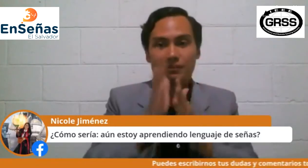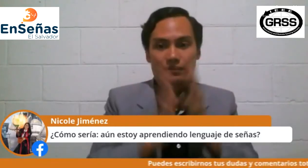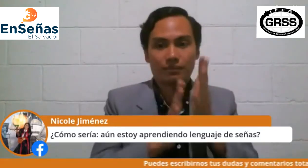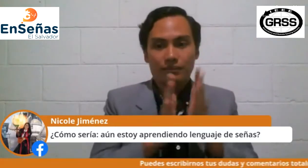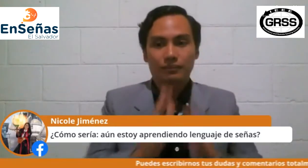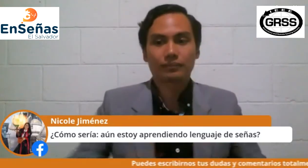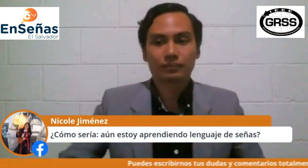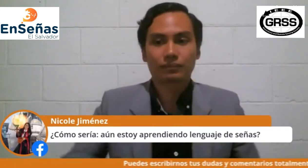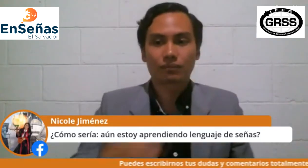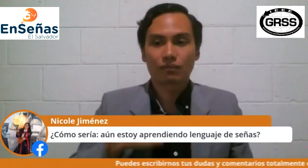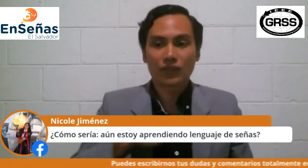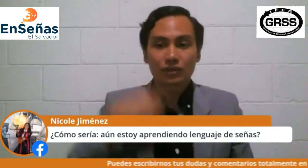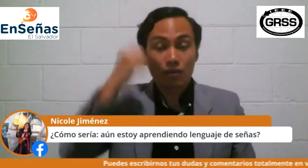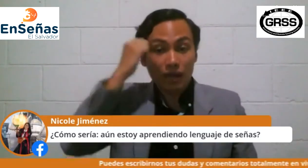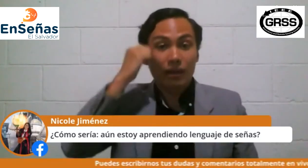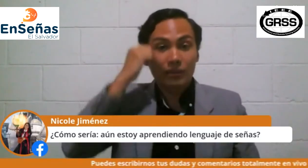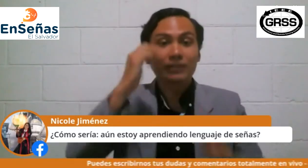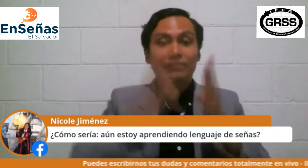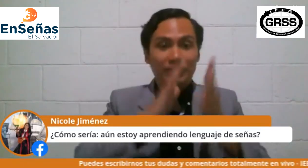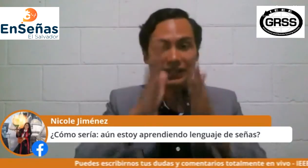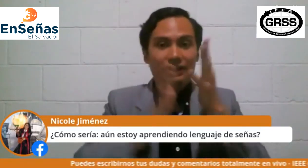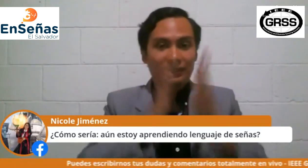señas.